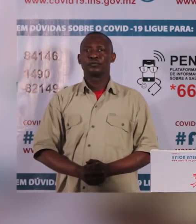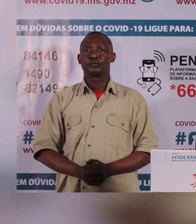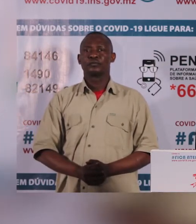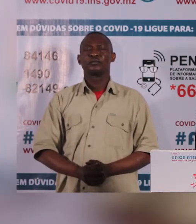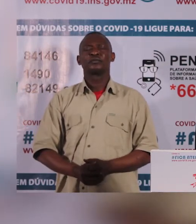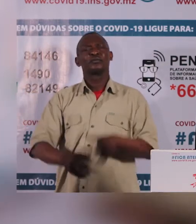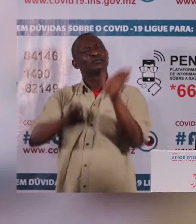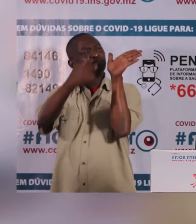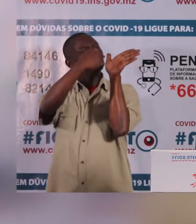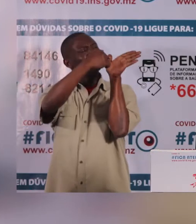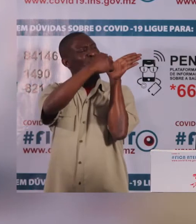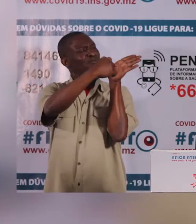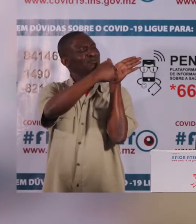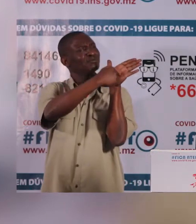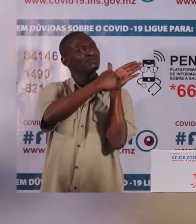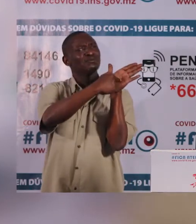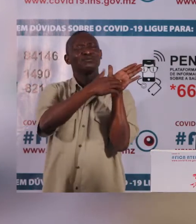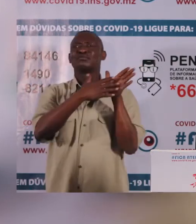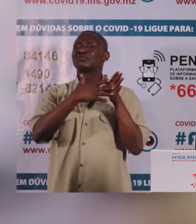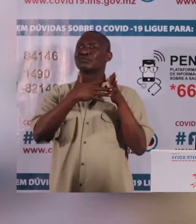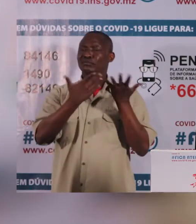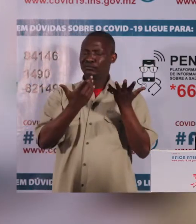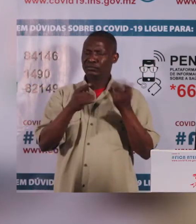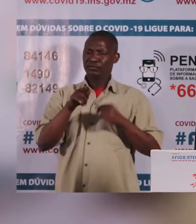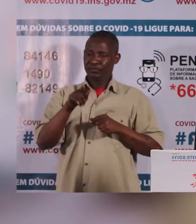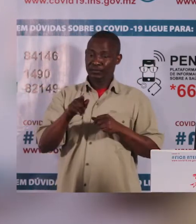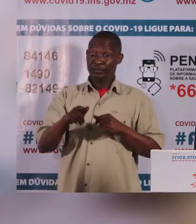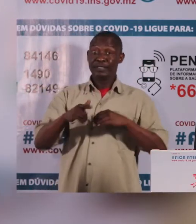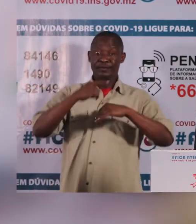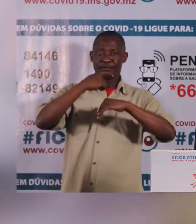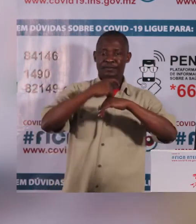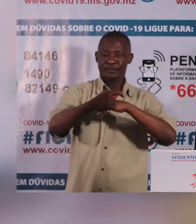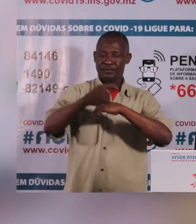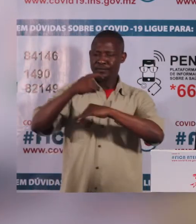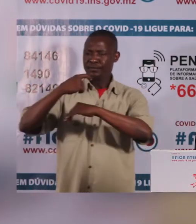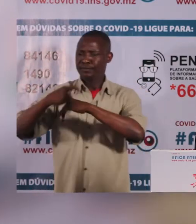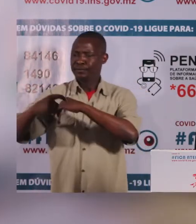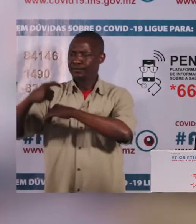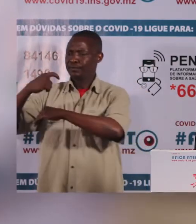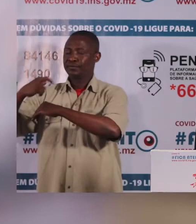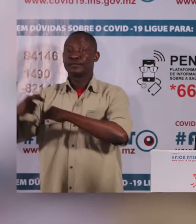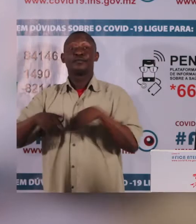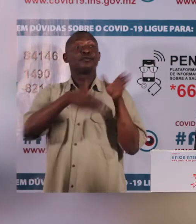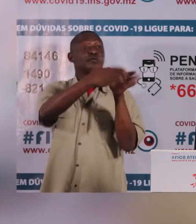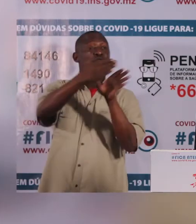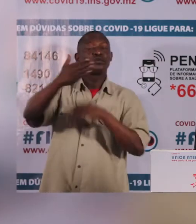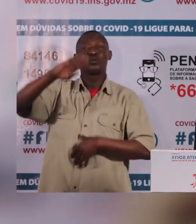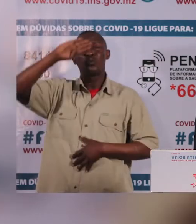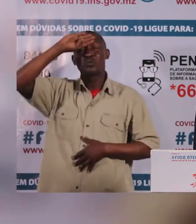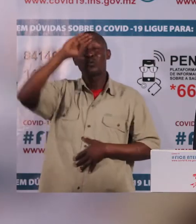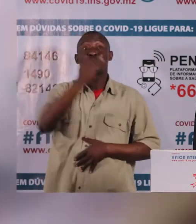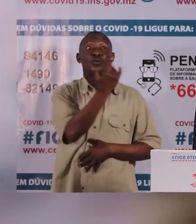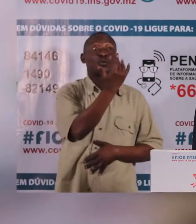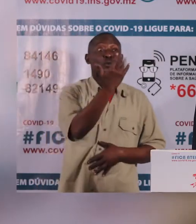Aqui nós representamos o número de casos positivos por semana epidemiológica. Portanto, nós vemos que